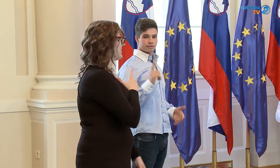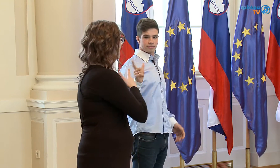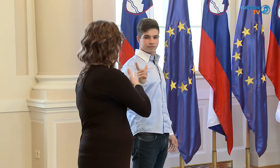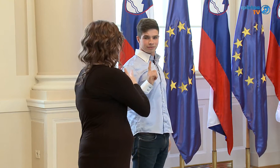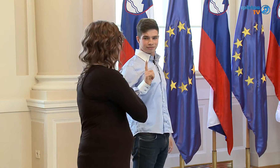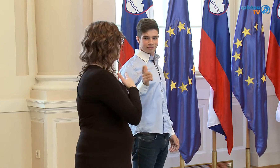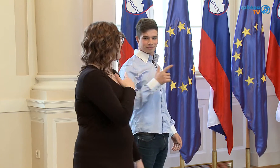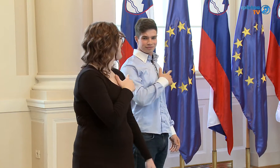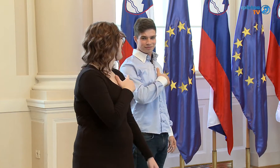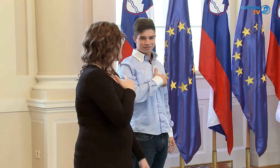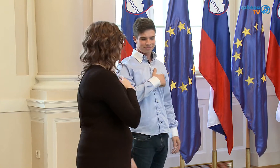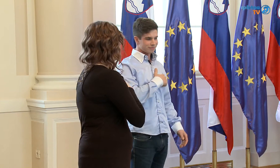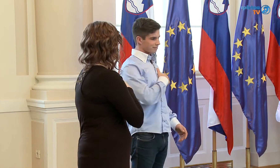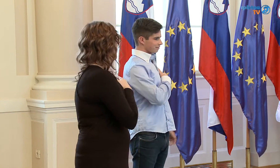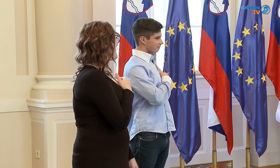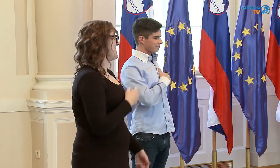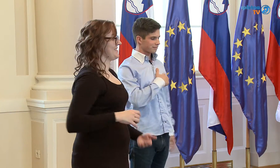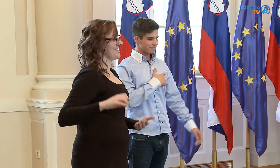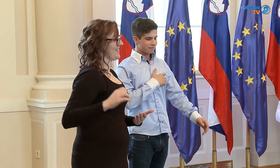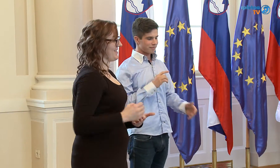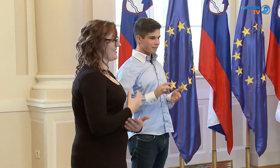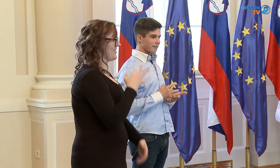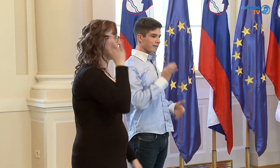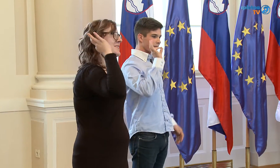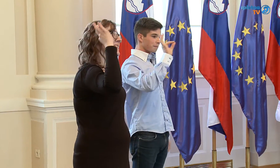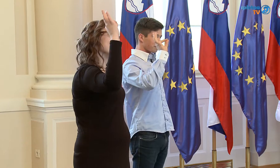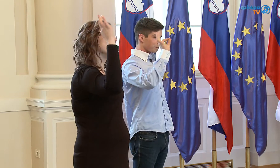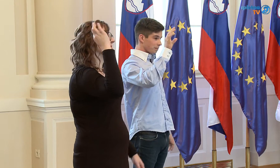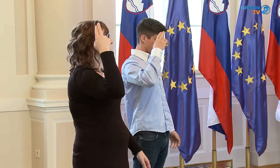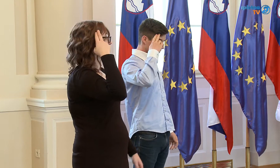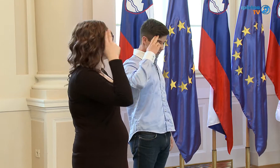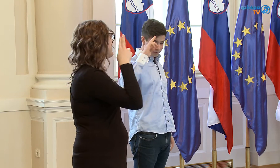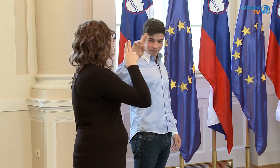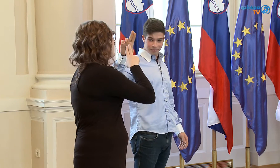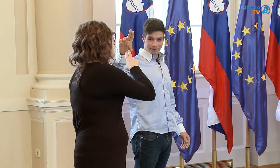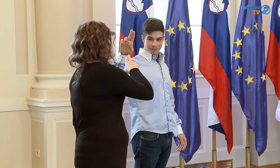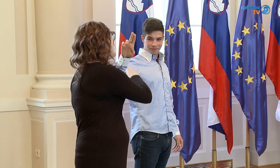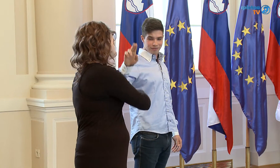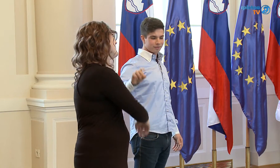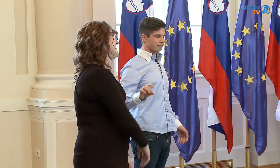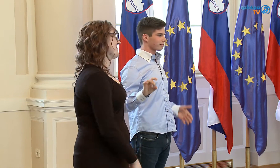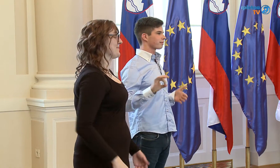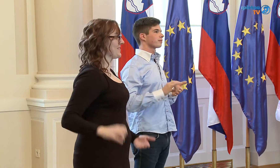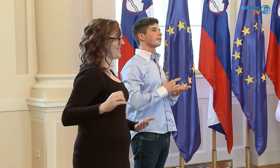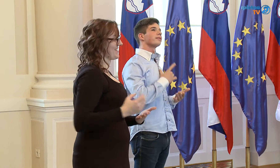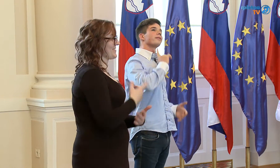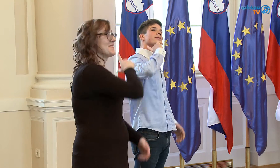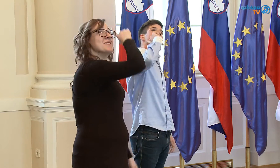Lucky we're in love in every way. Lucky to have stayed the way I stayed.